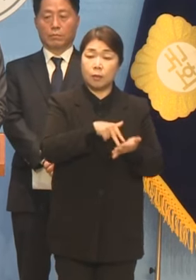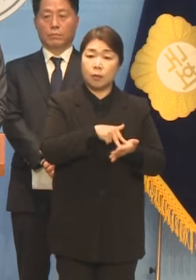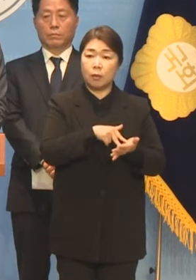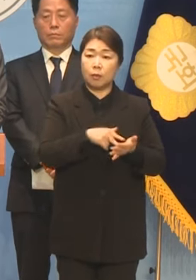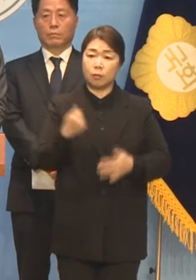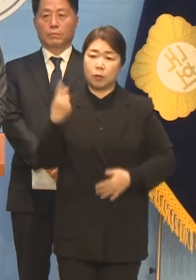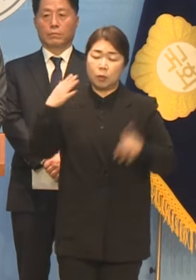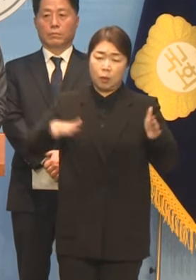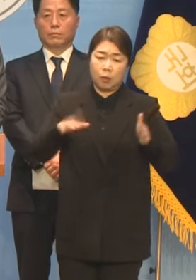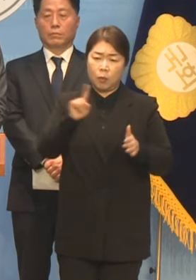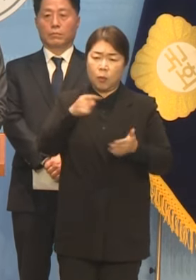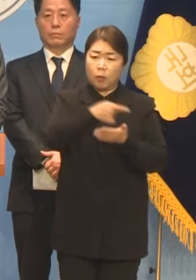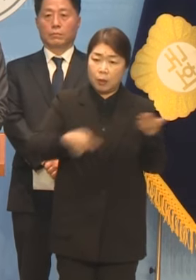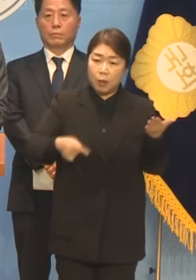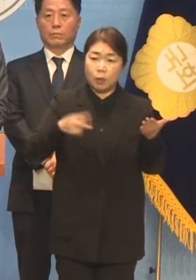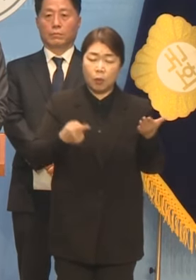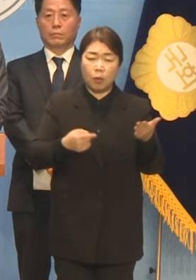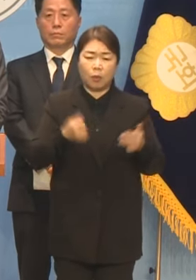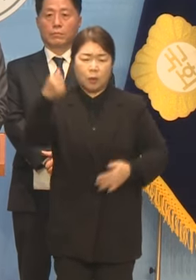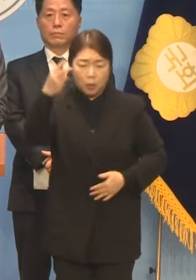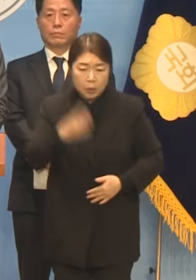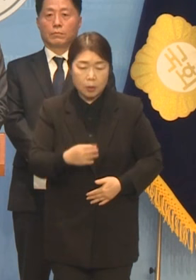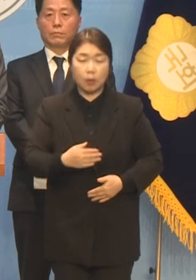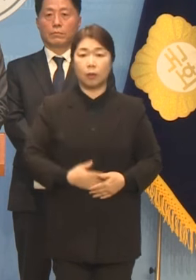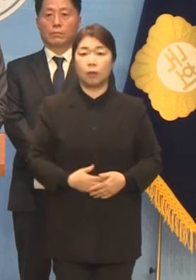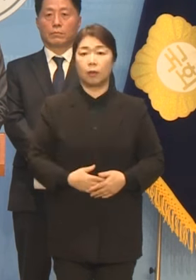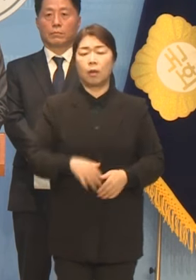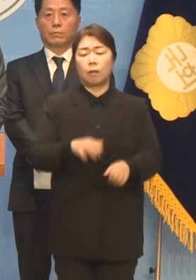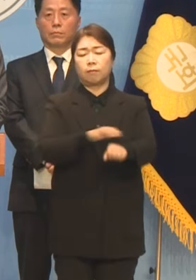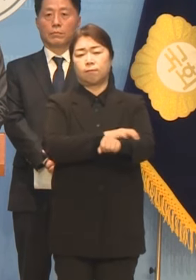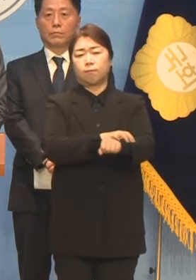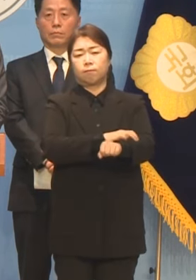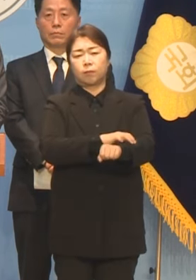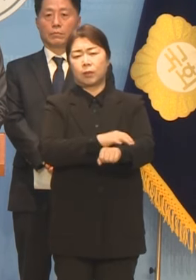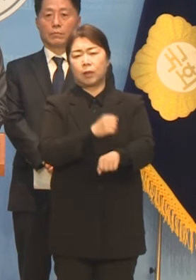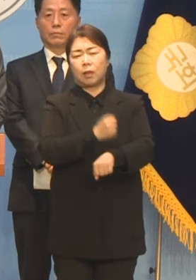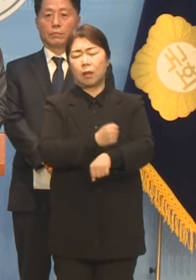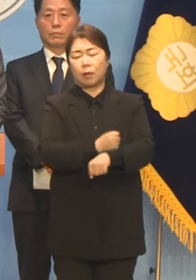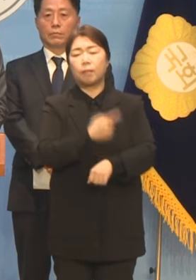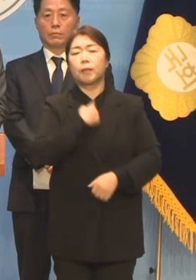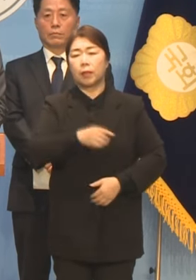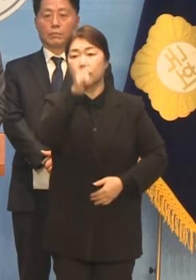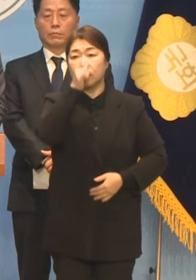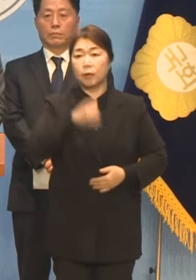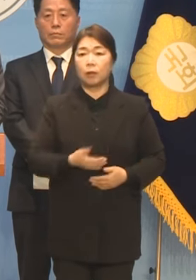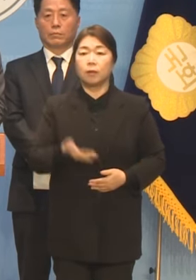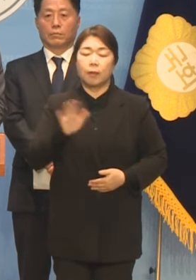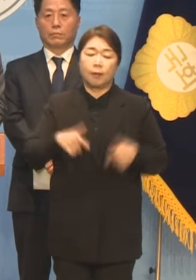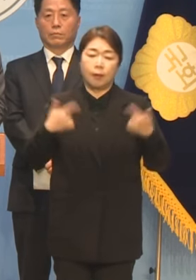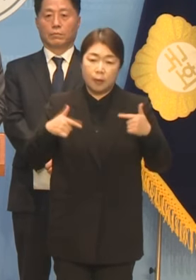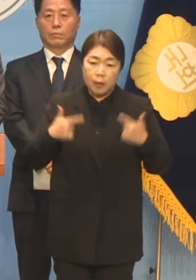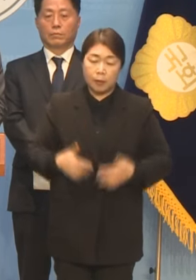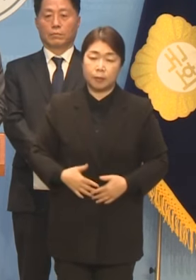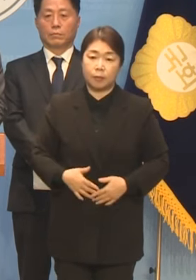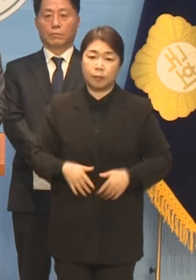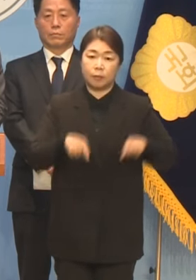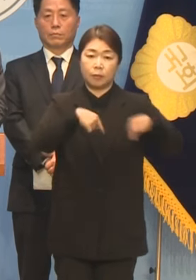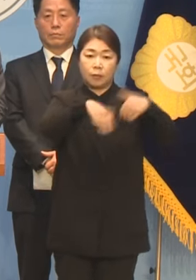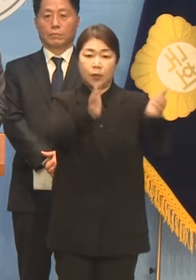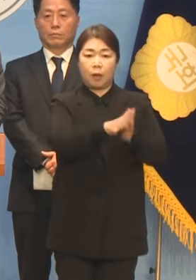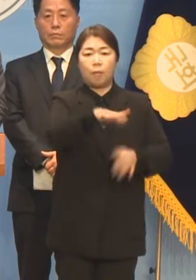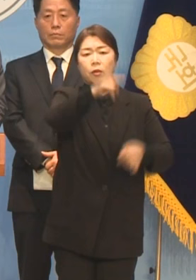어떠한 불의에도 여러 차례 불편한 일을 겪었음에도 불구하고 항상 선당 후사